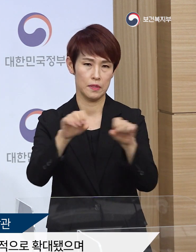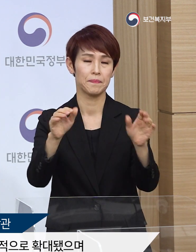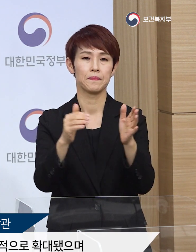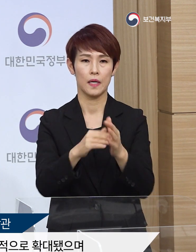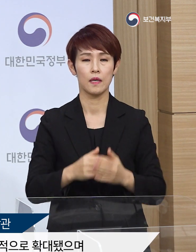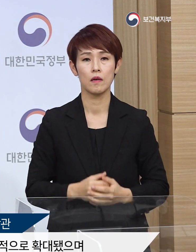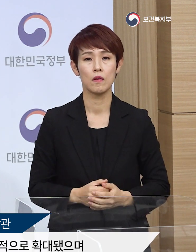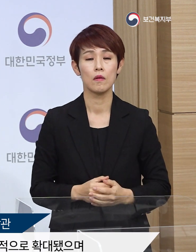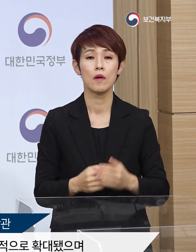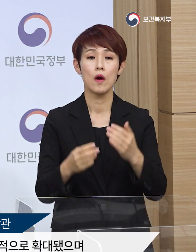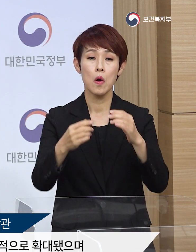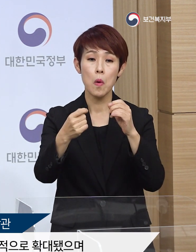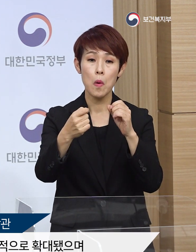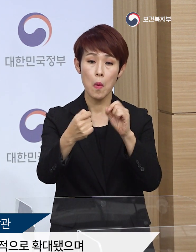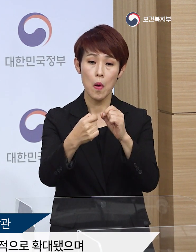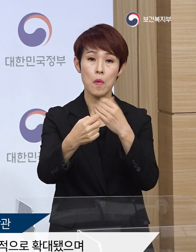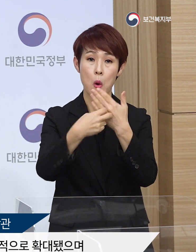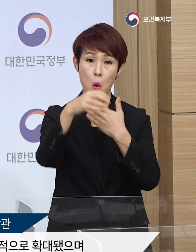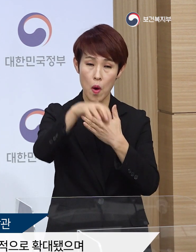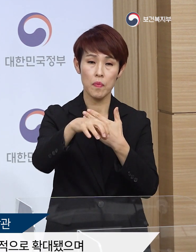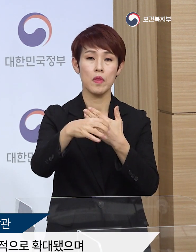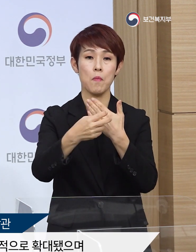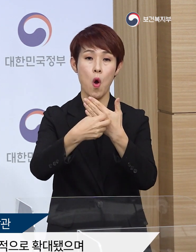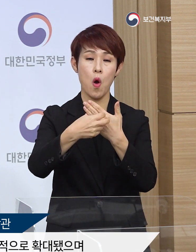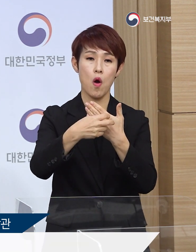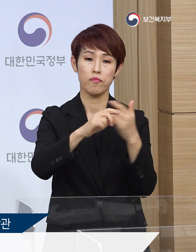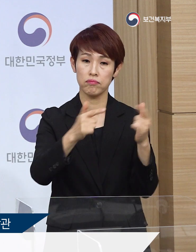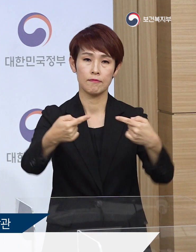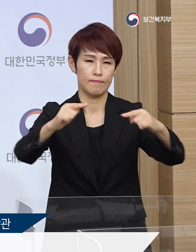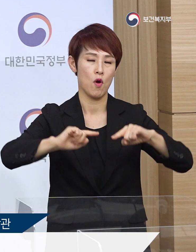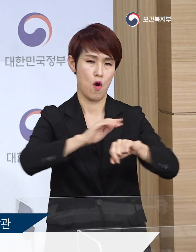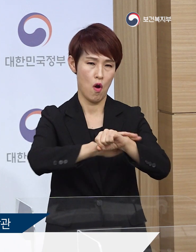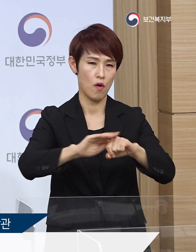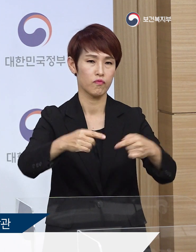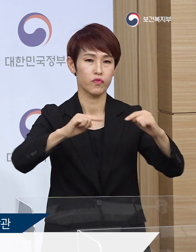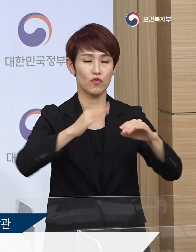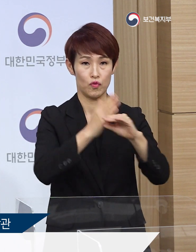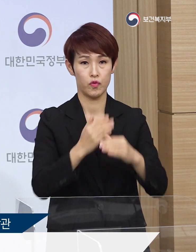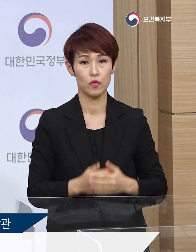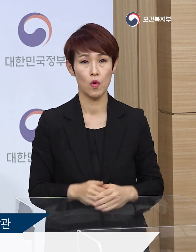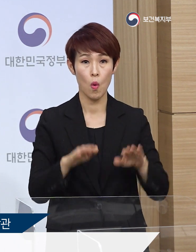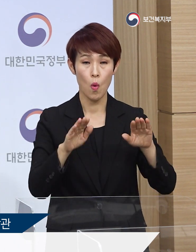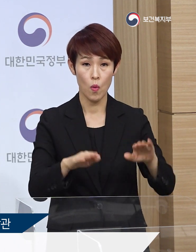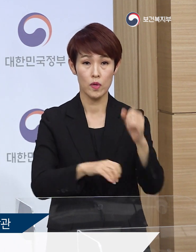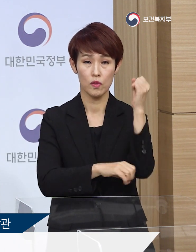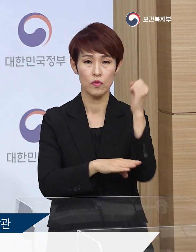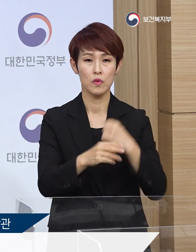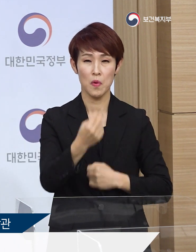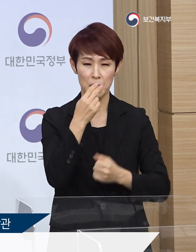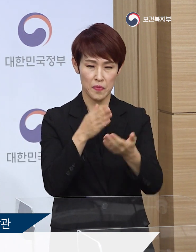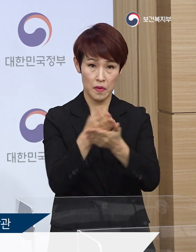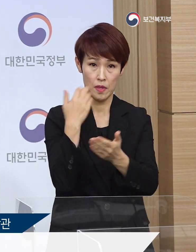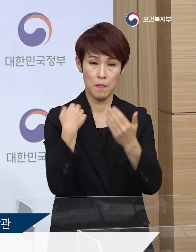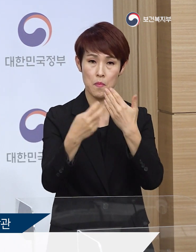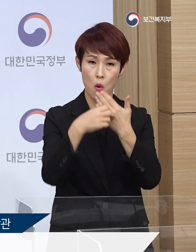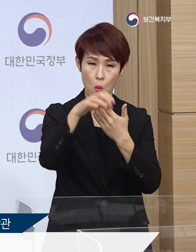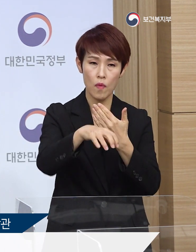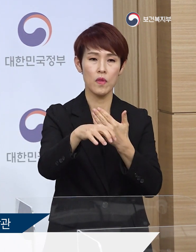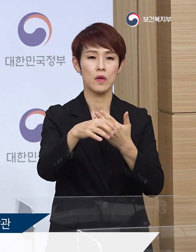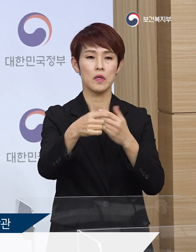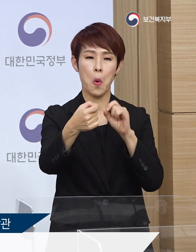동네 병의원의 참여도 늘어나고 있습니다. 오늘 기준으로 호흡기 전담 클리닉과 동네 의원